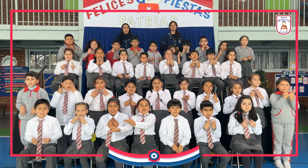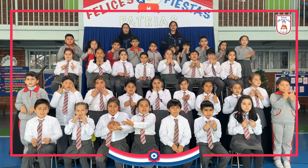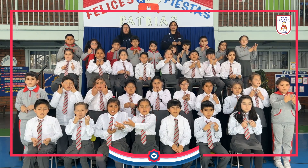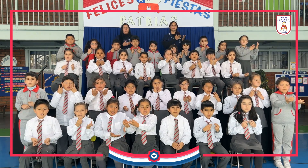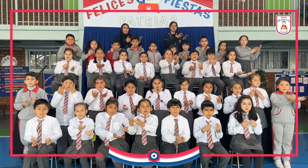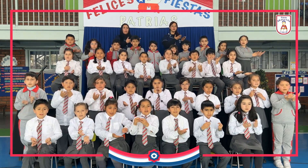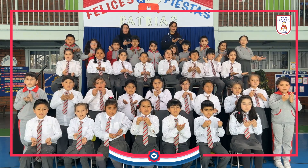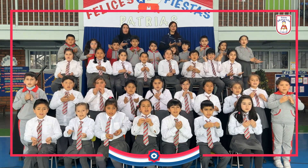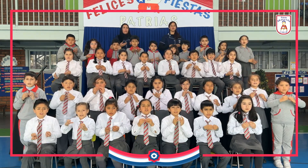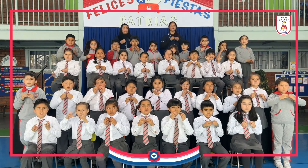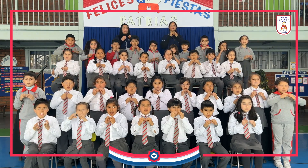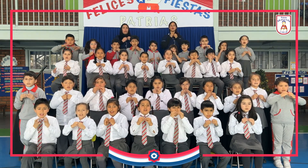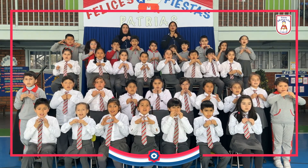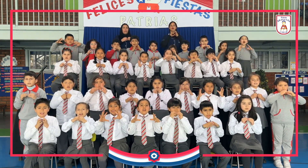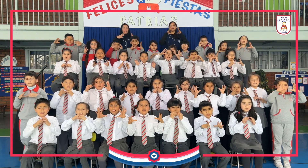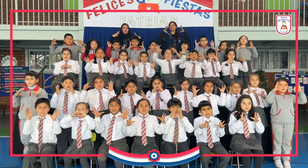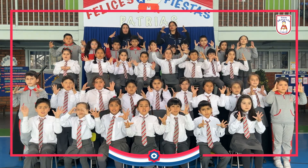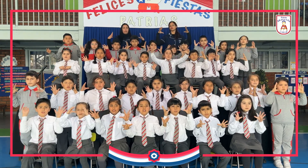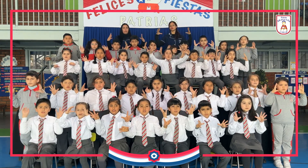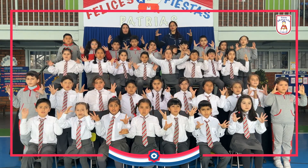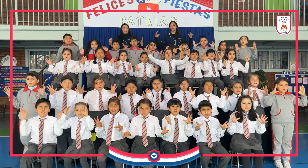que me ha dado tanto,